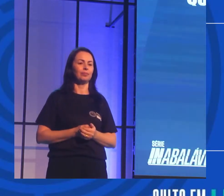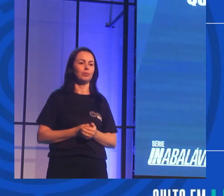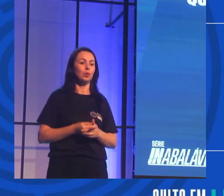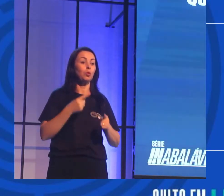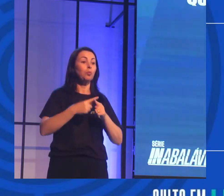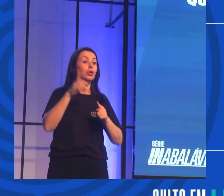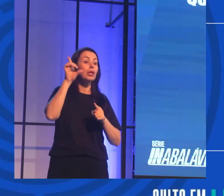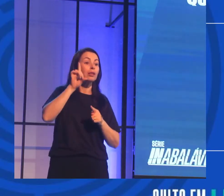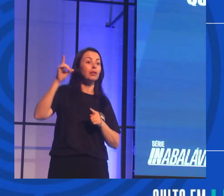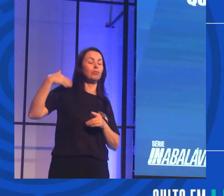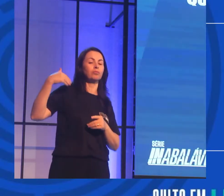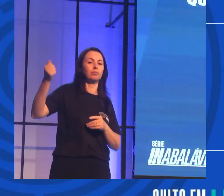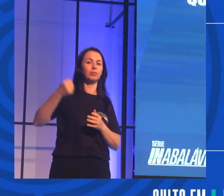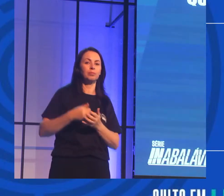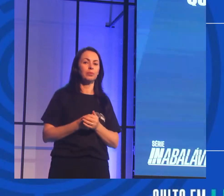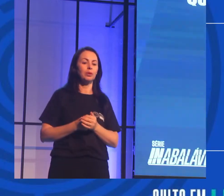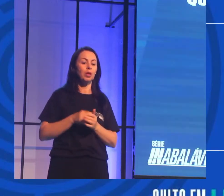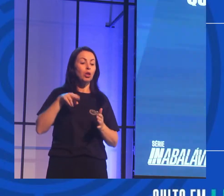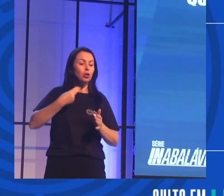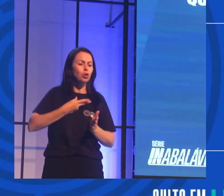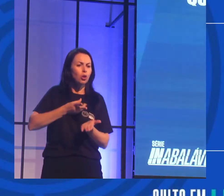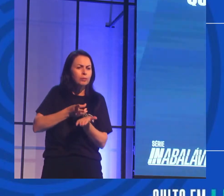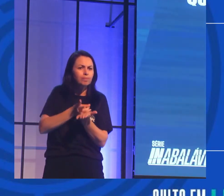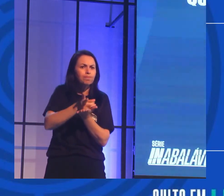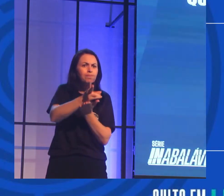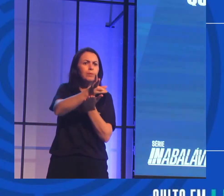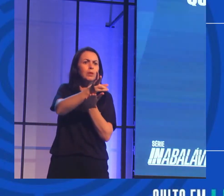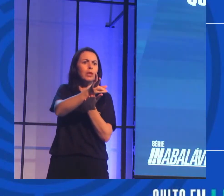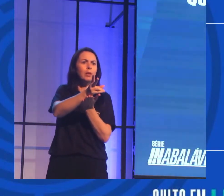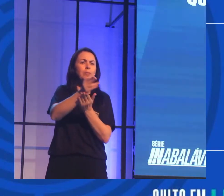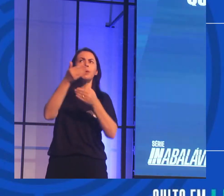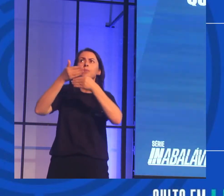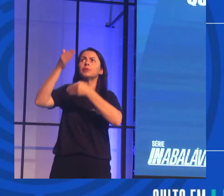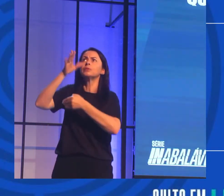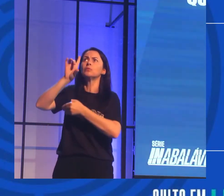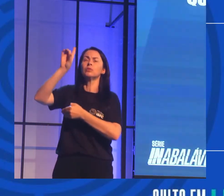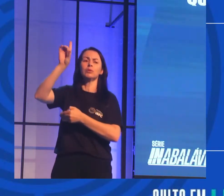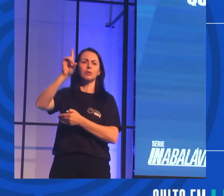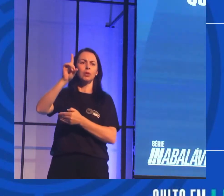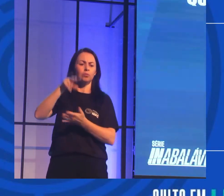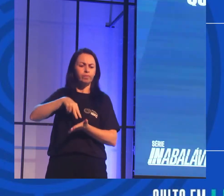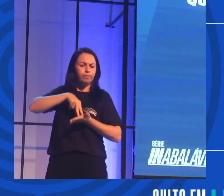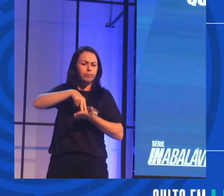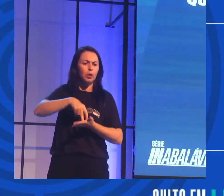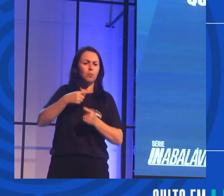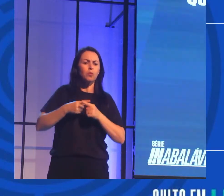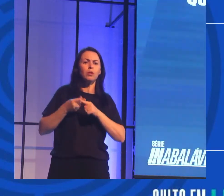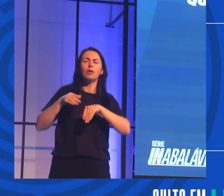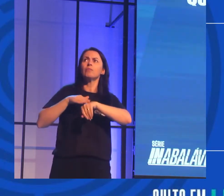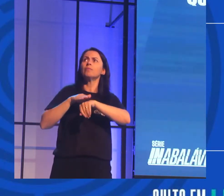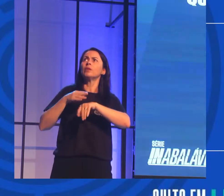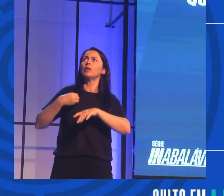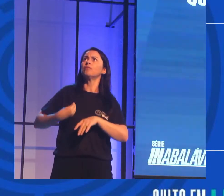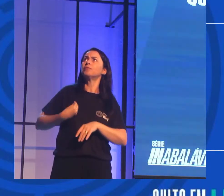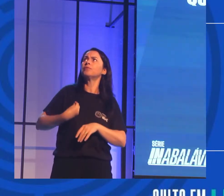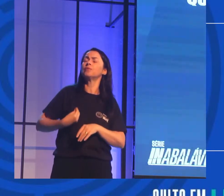Deus nos chama a estarmos consistentes na sua presença, vivendo a sua palavra.